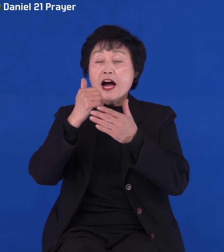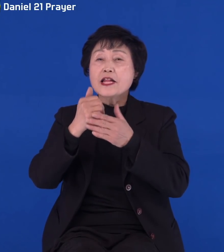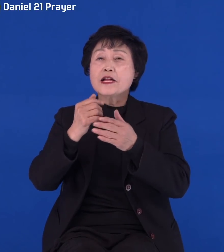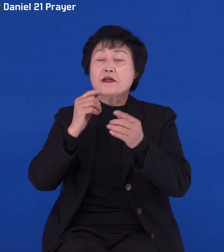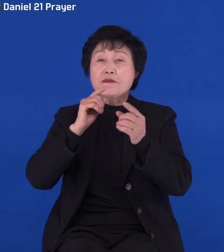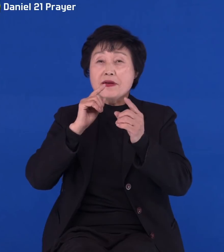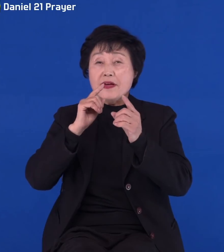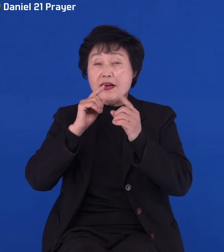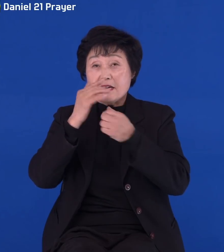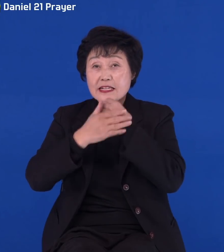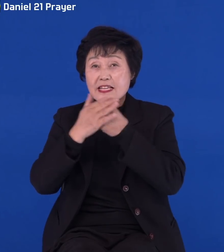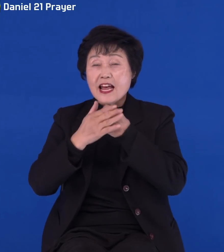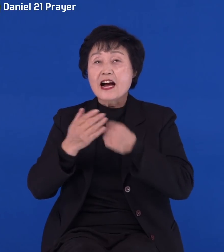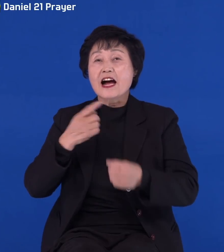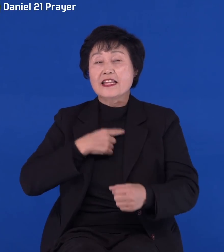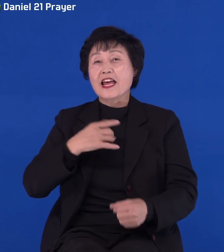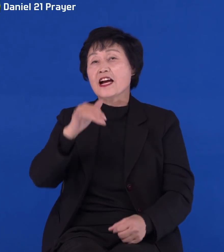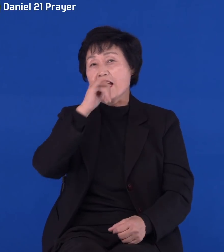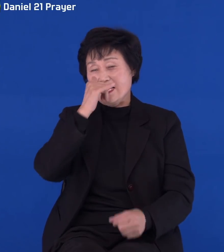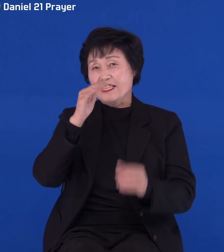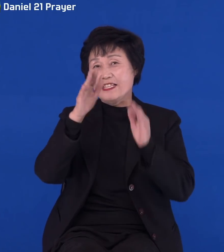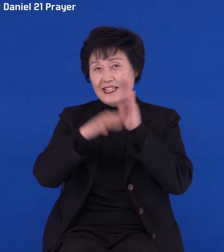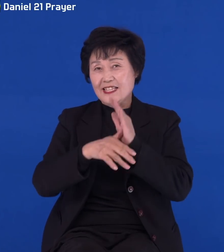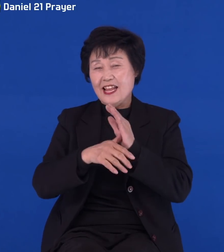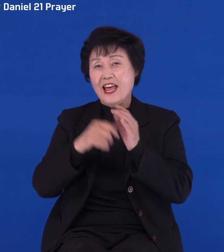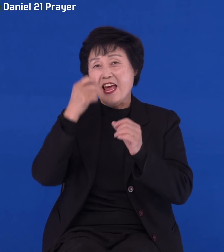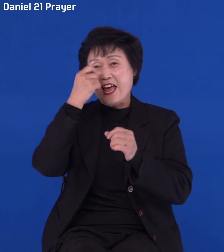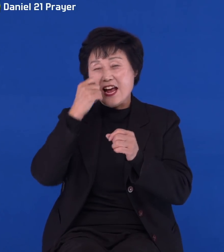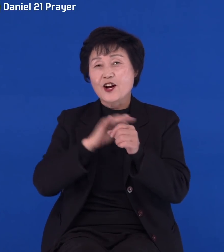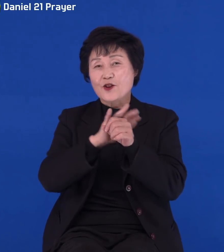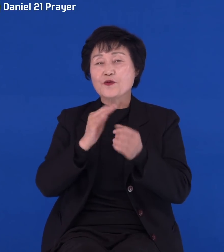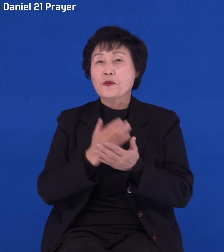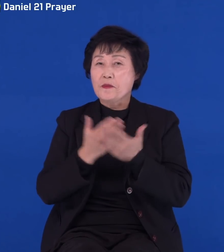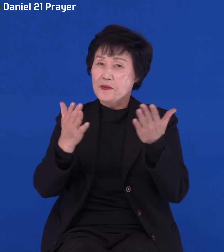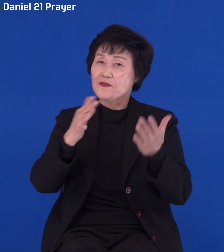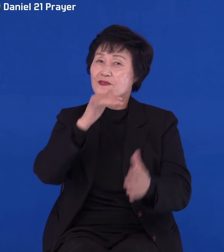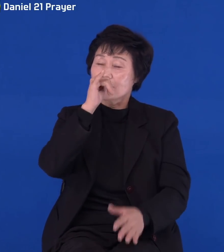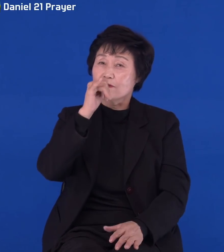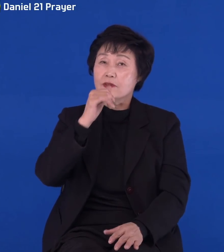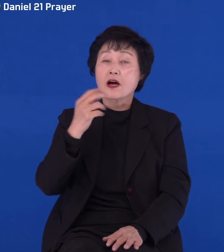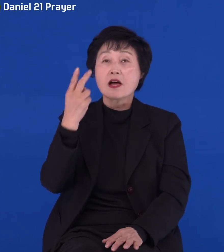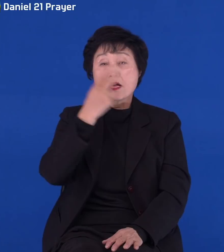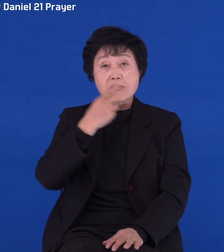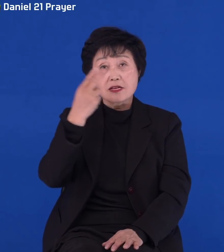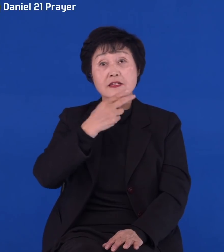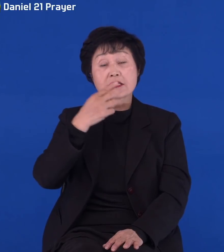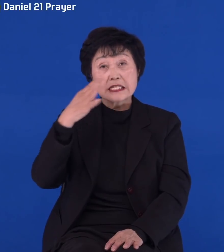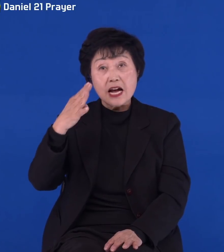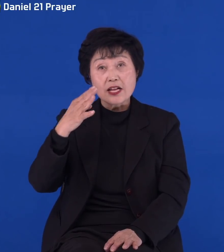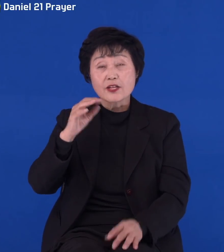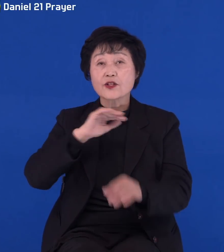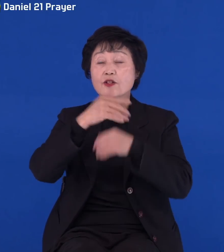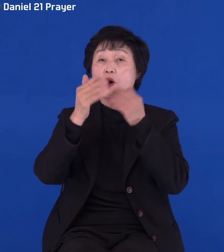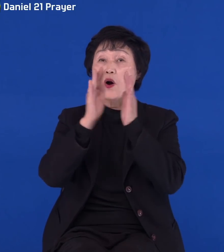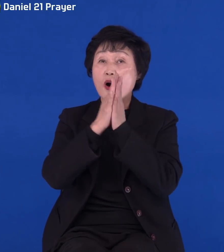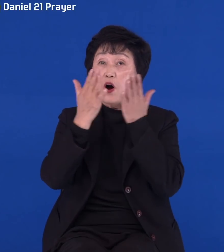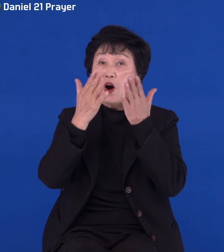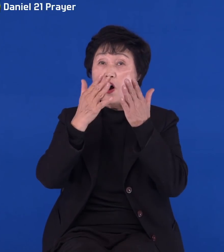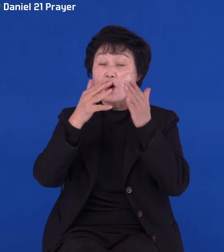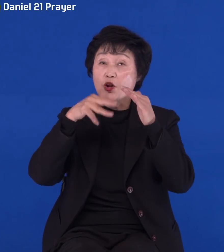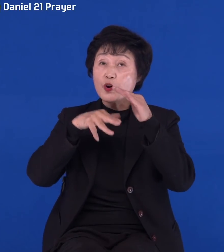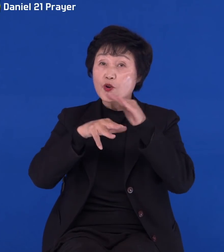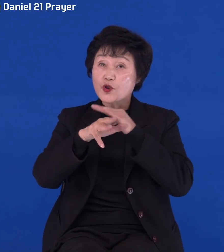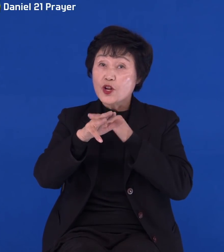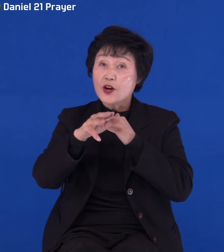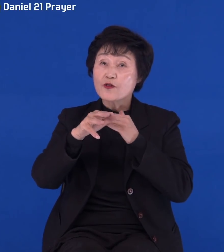된다는 거예요. 제가 이 이야기를 좀 나누고 싶어요. 2004년도에 출애굽기를 읽다가, 여러분 중에 혹시 성경책을 읽다가 성경책을